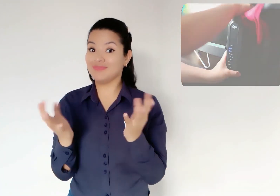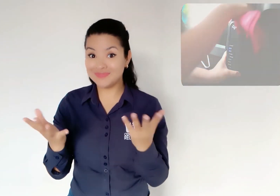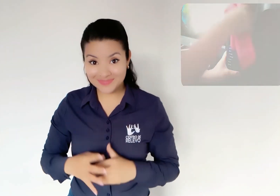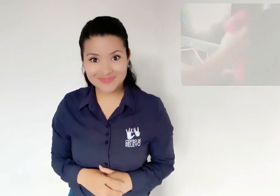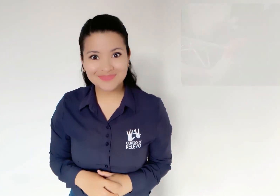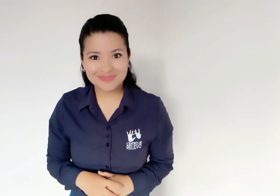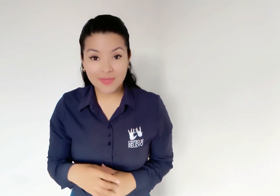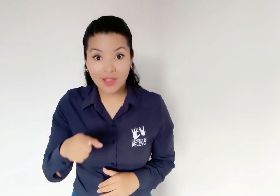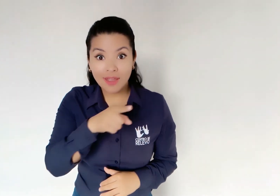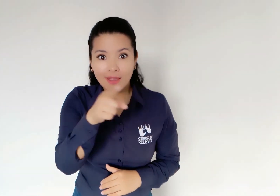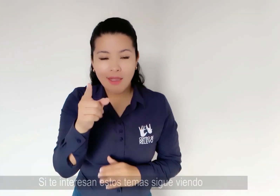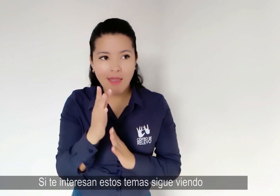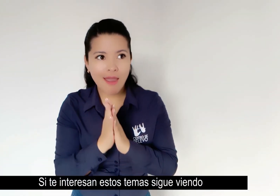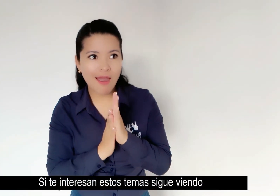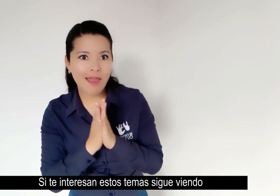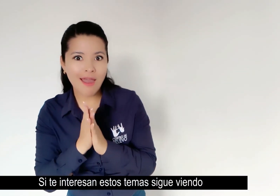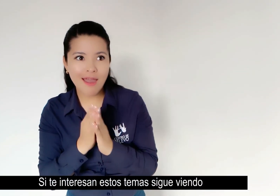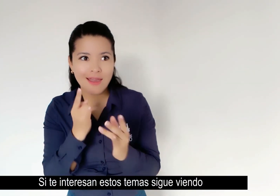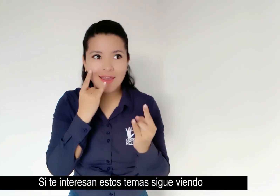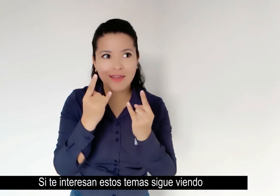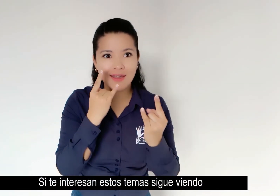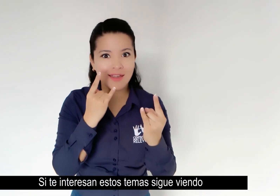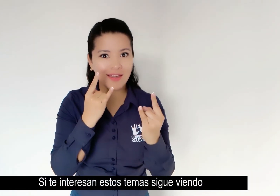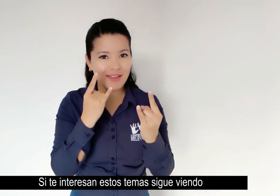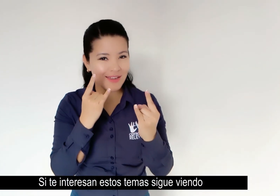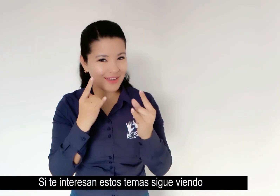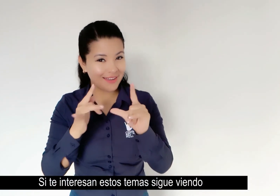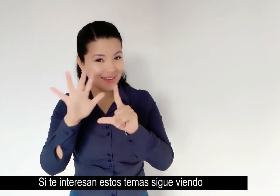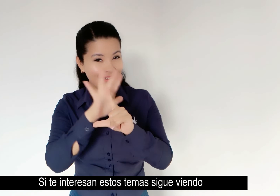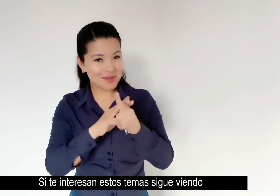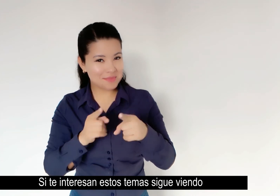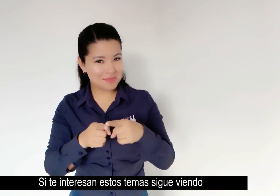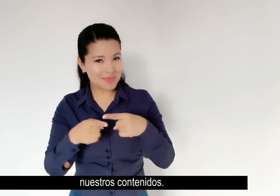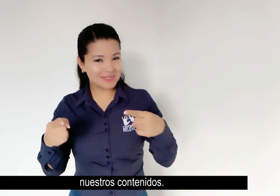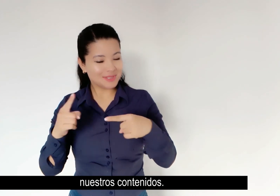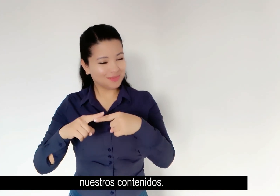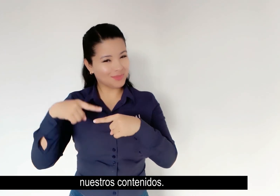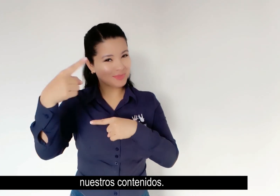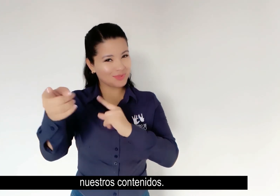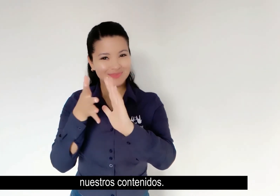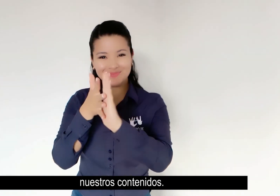Si te interesan estos temas, sigue viendo nuestros contenidos.